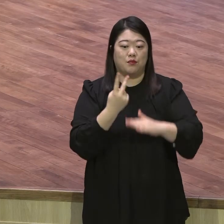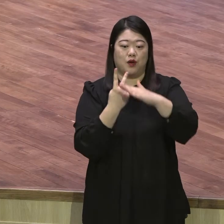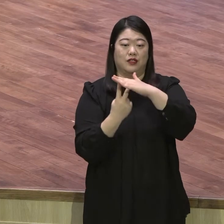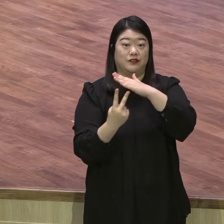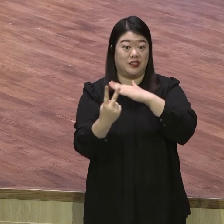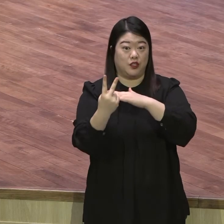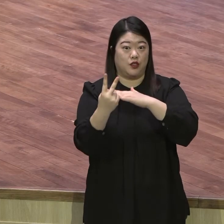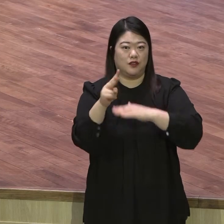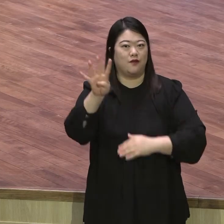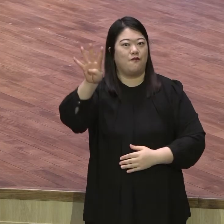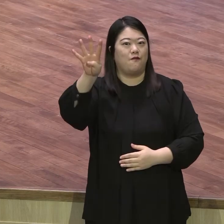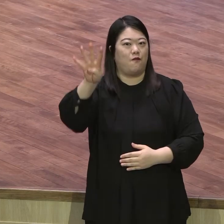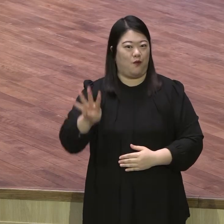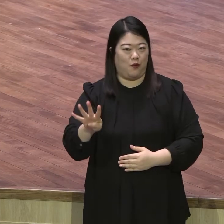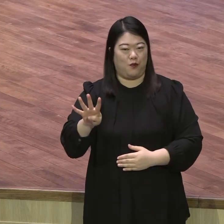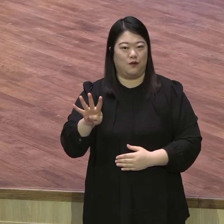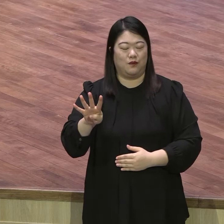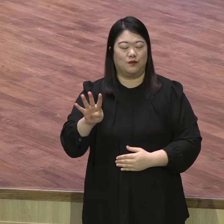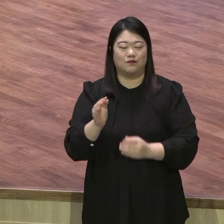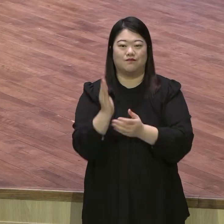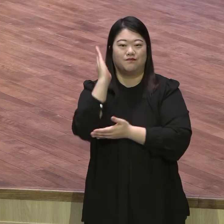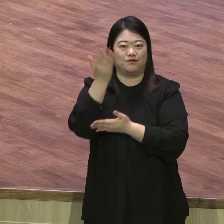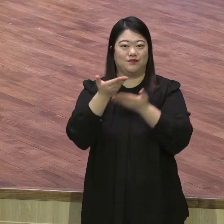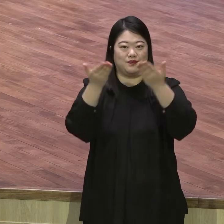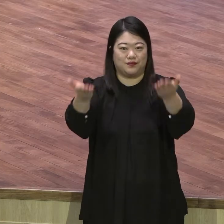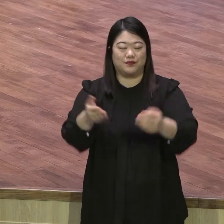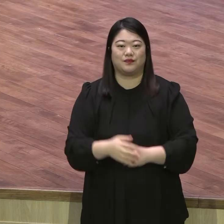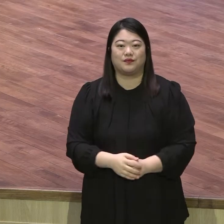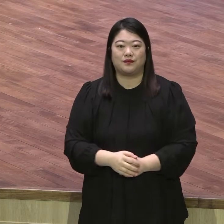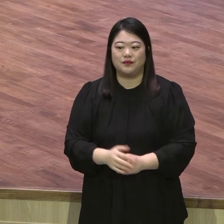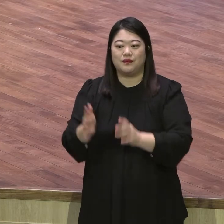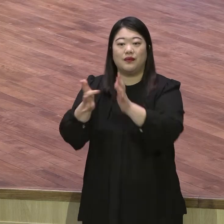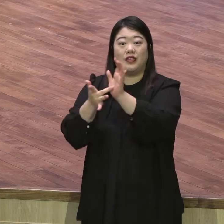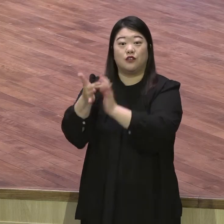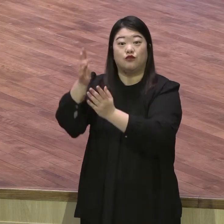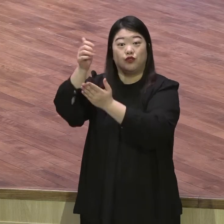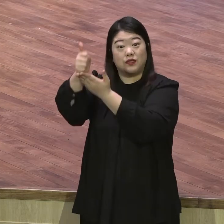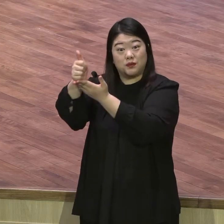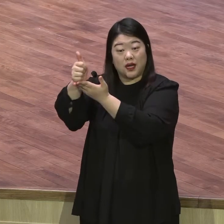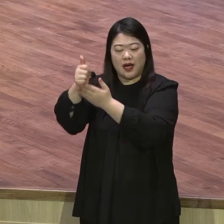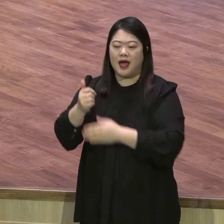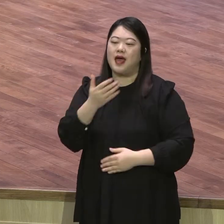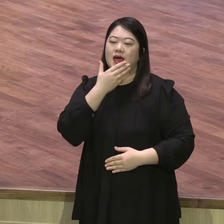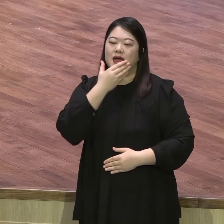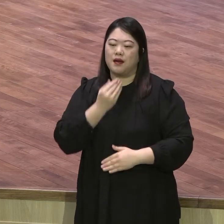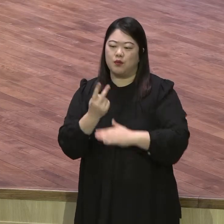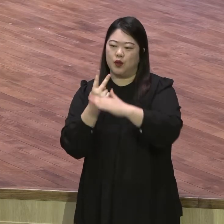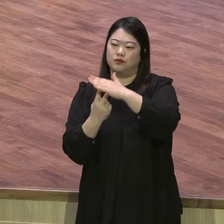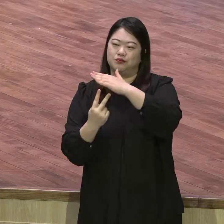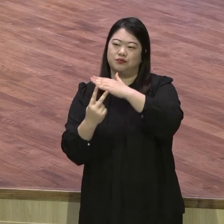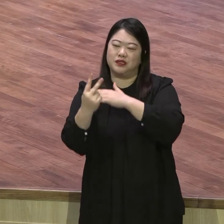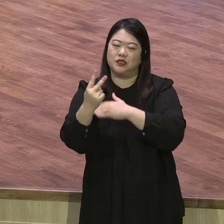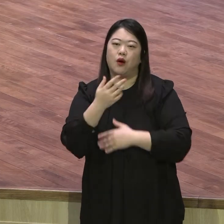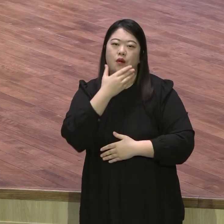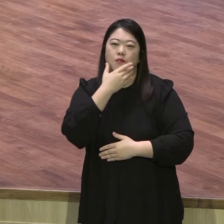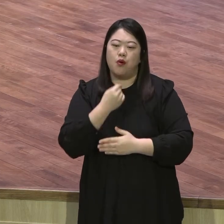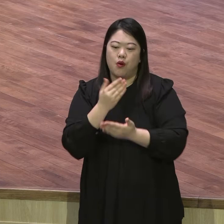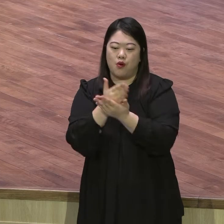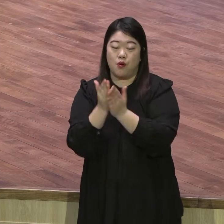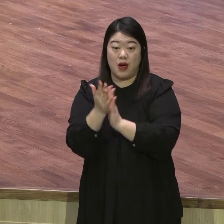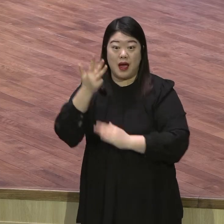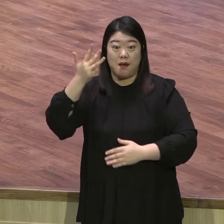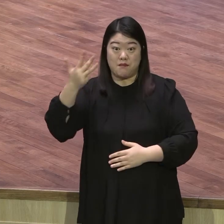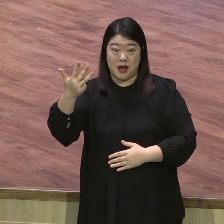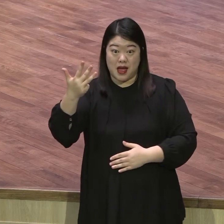시간인데 오늘은 예수님이 말씀하신 여덟 가지 행복 비전을 마무리하는 시간입니다.